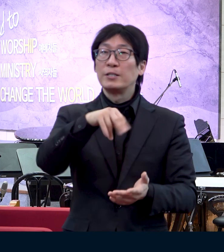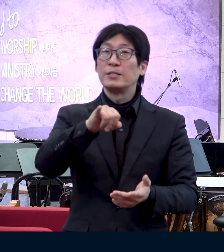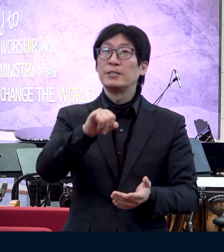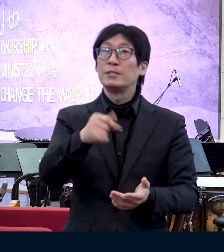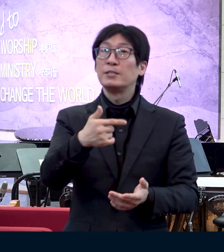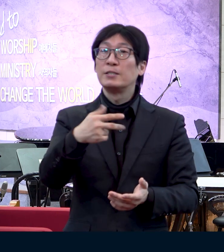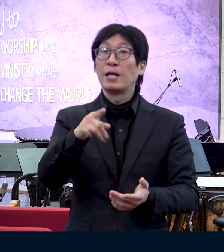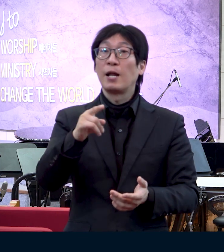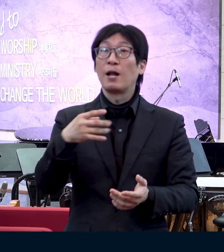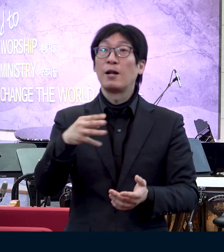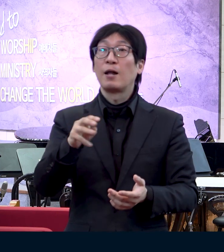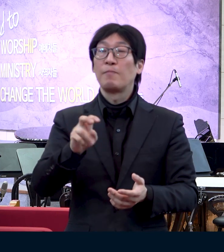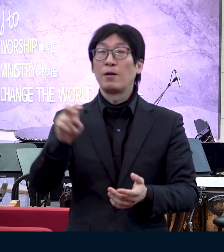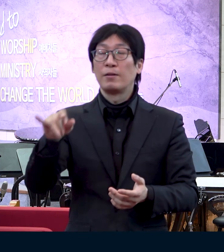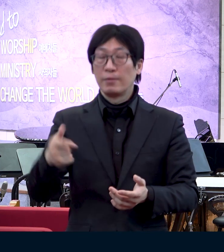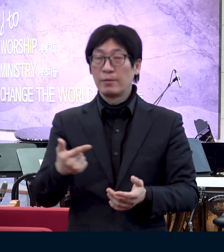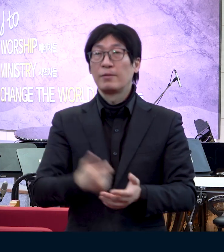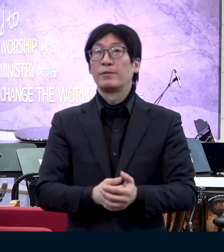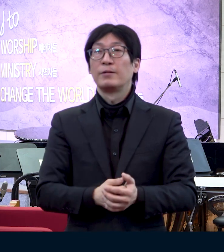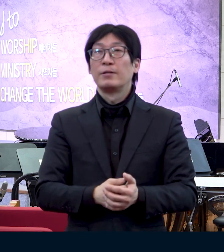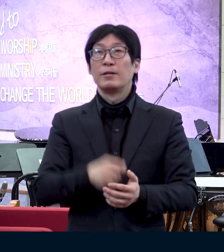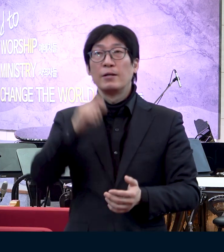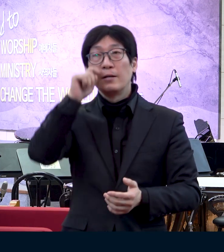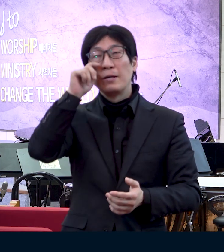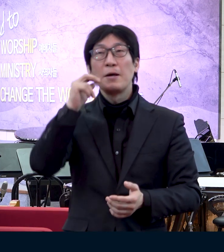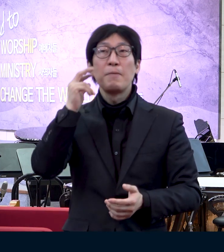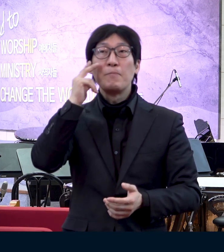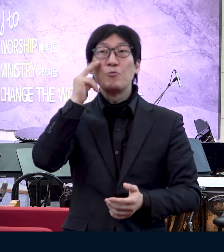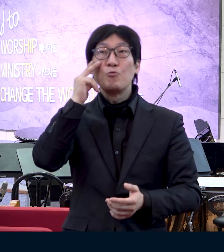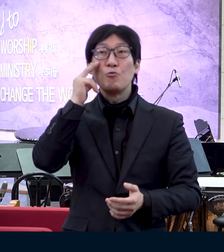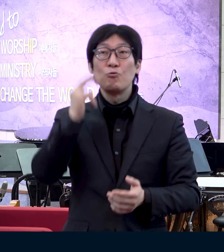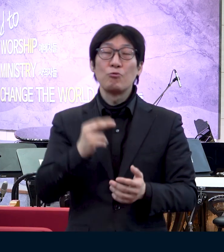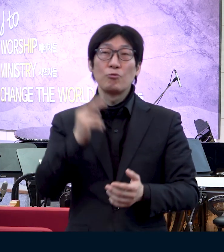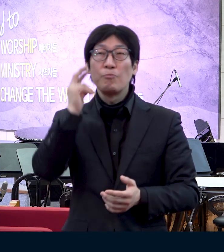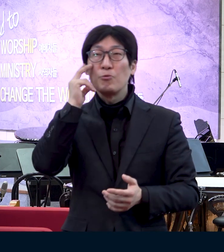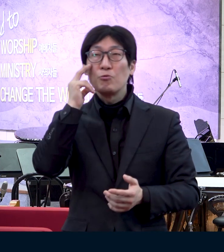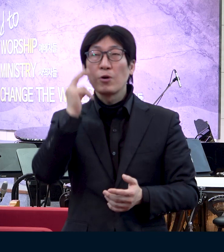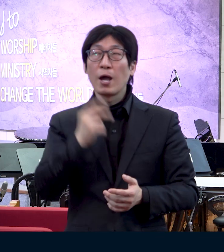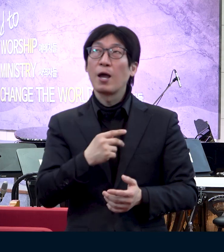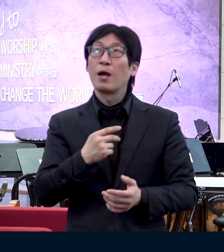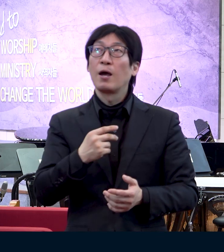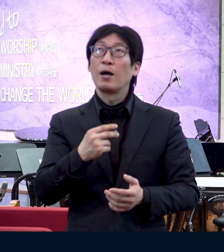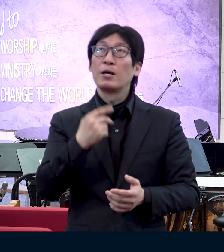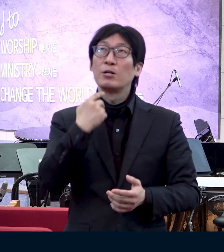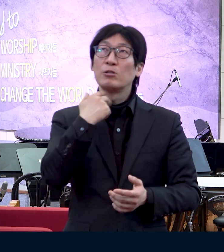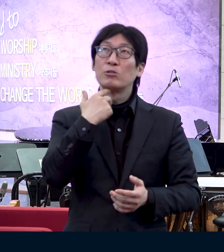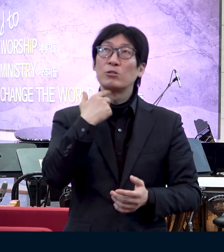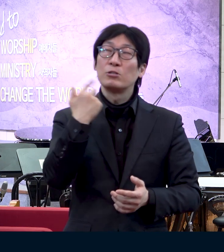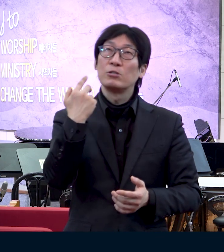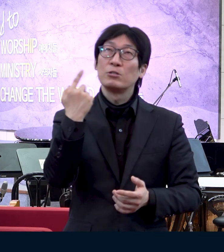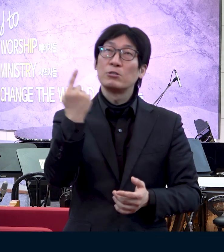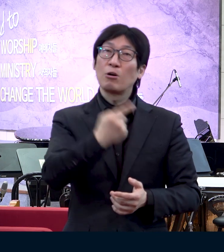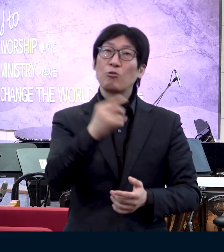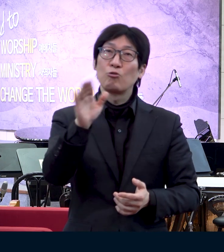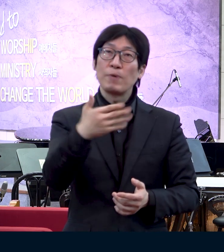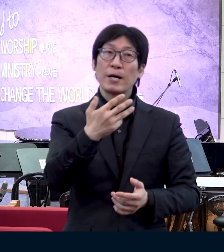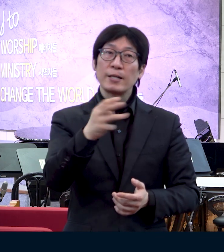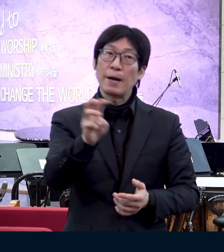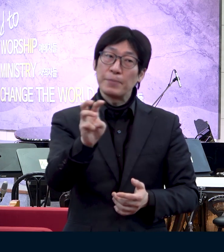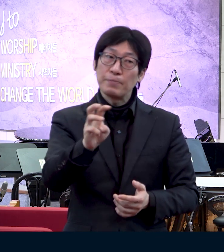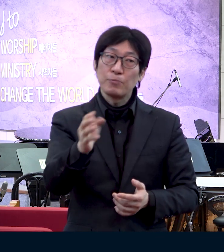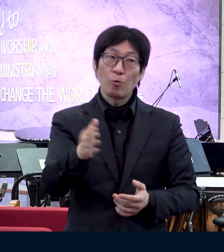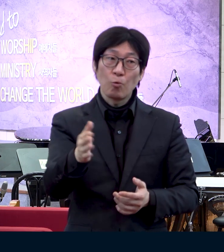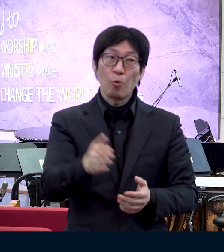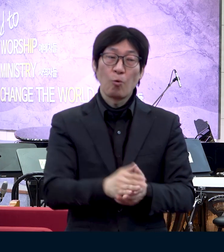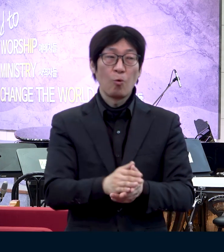영화입니다. 신데렐라 맨. 이 영화는요, 미국의 대공황, 1930년대죠. 그때